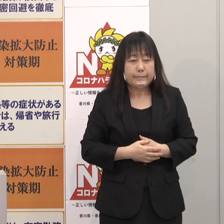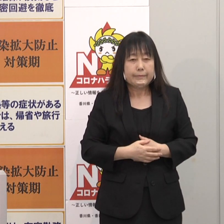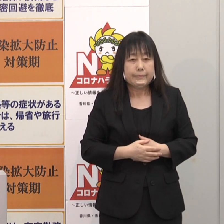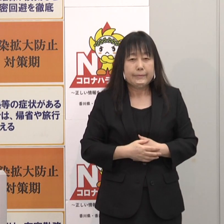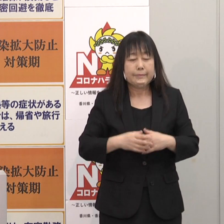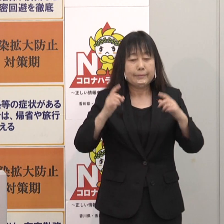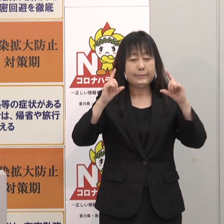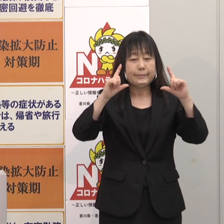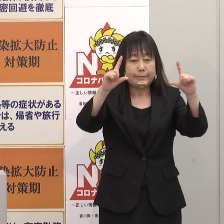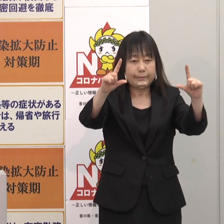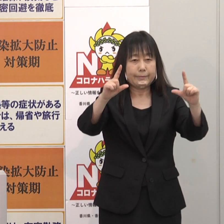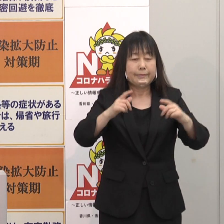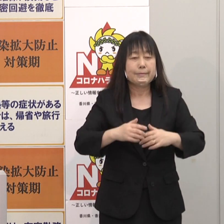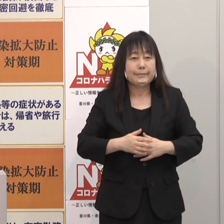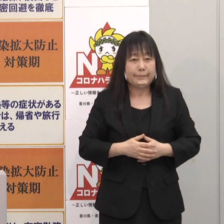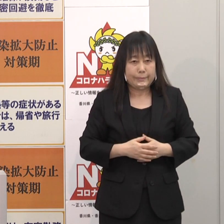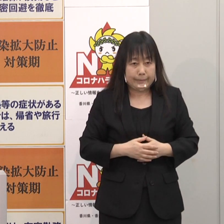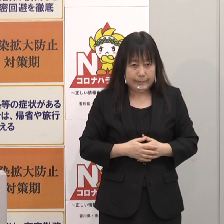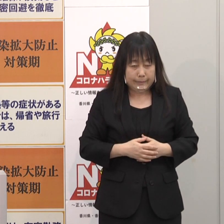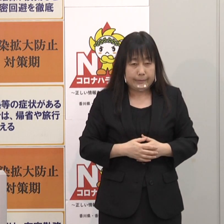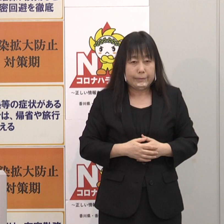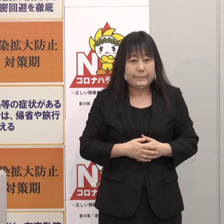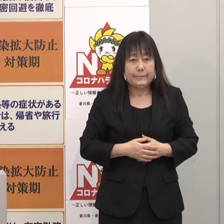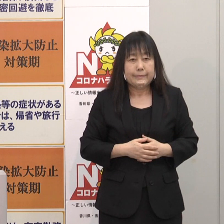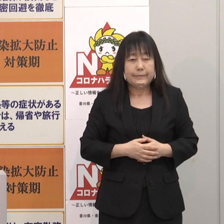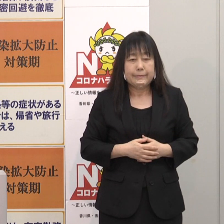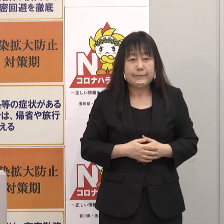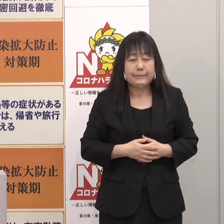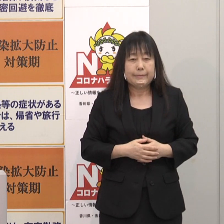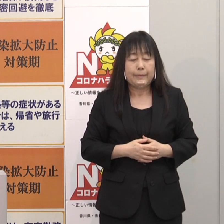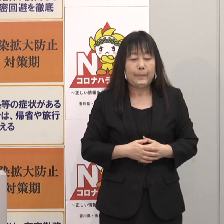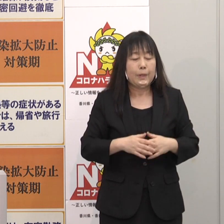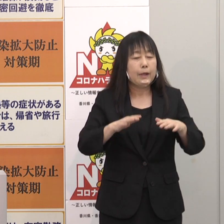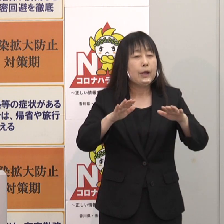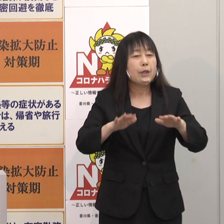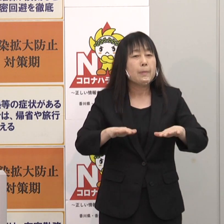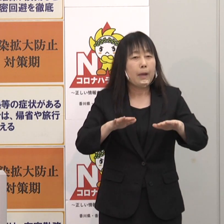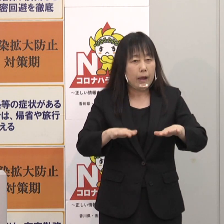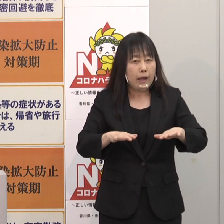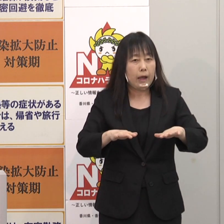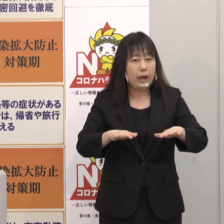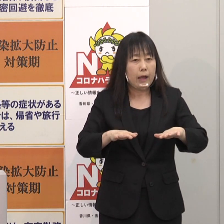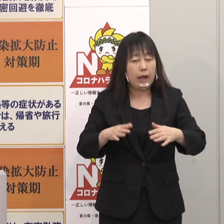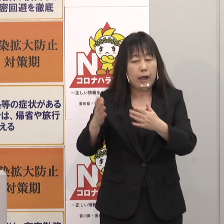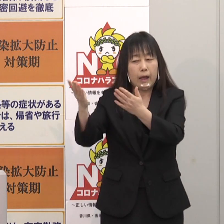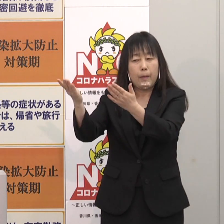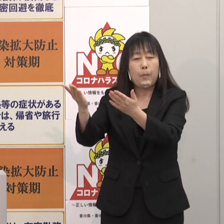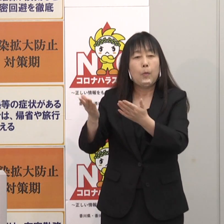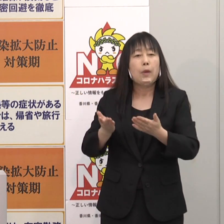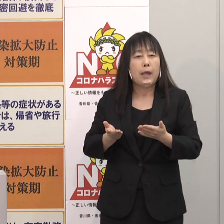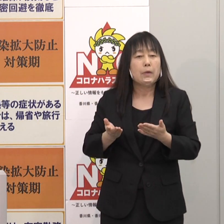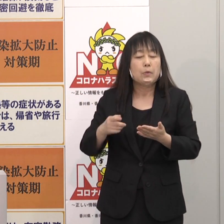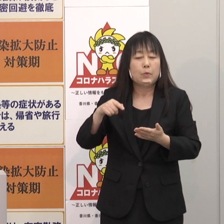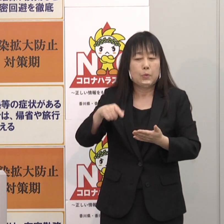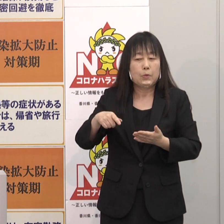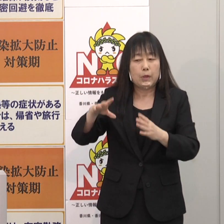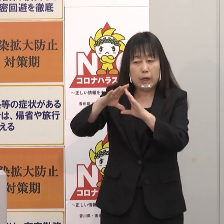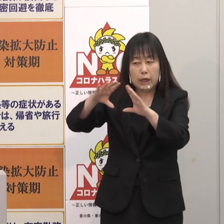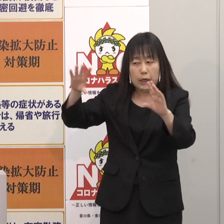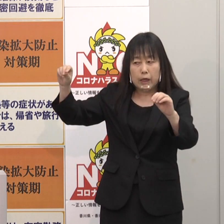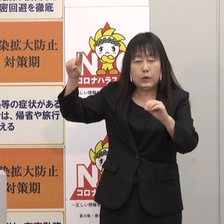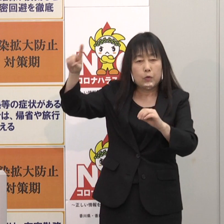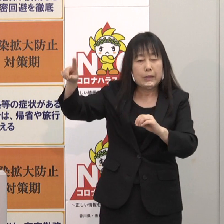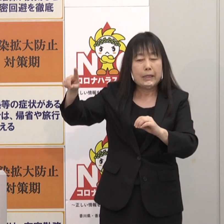ちょっと国の手元にですね、どれだけの、まあ、ストックがあるのか、そこまでちょっと私